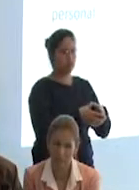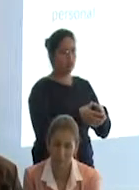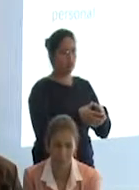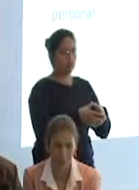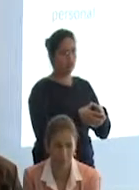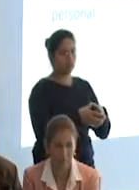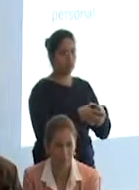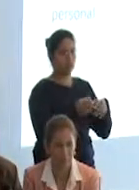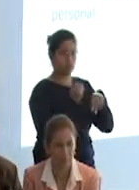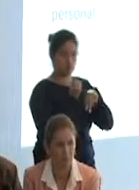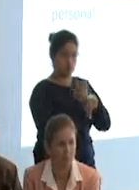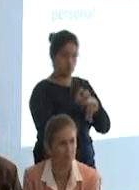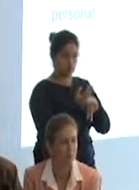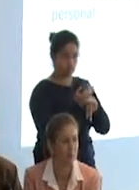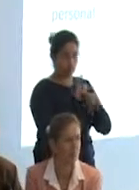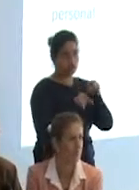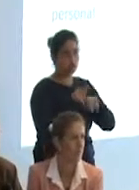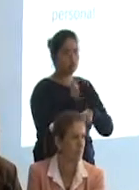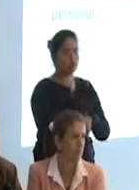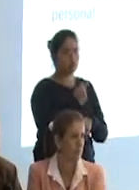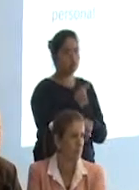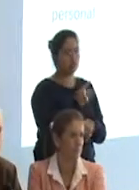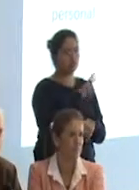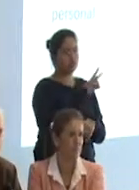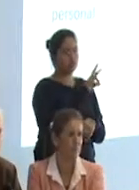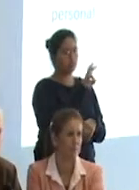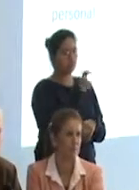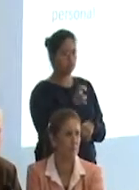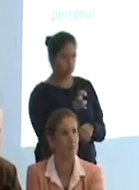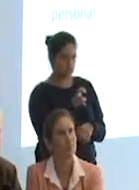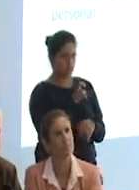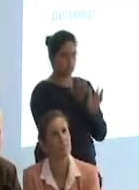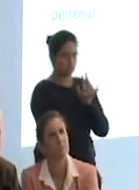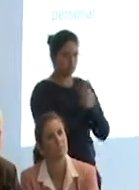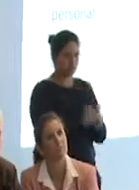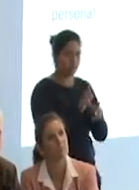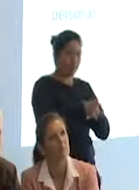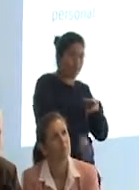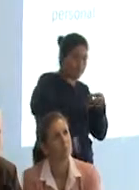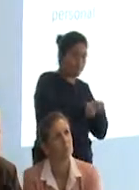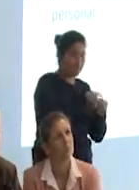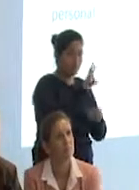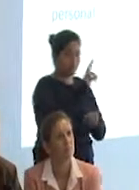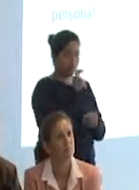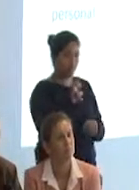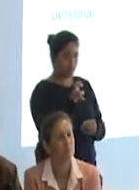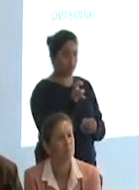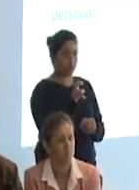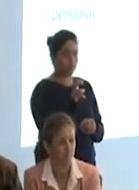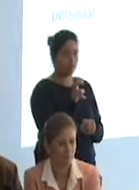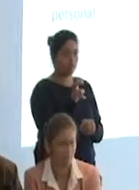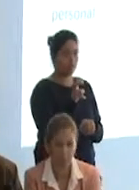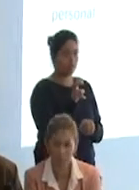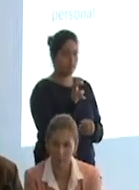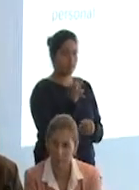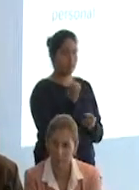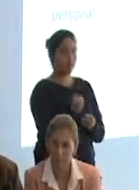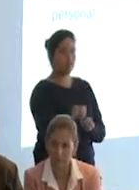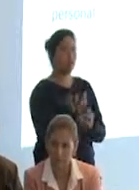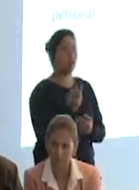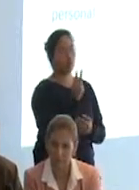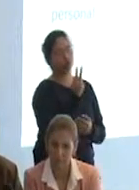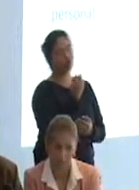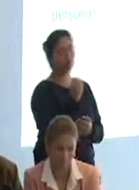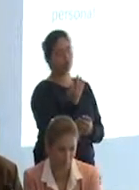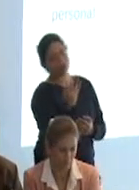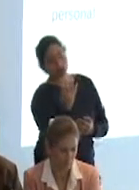Y uno de los docentes decía que tenía 27 alumnos y decía que además de estos 27 le iban a dar